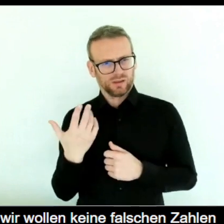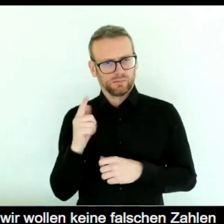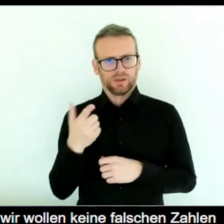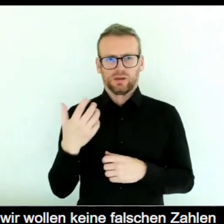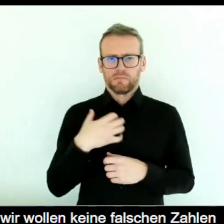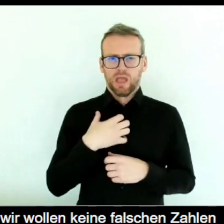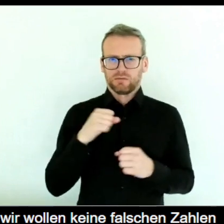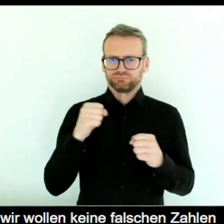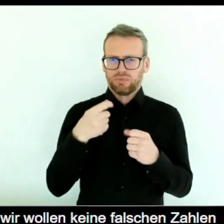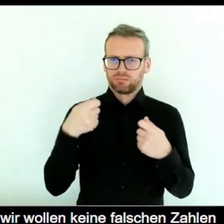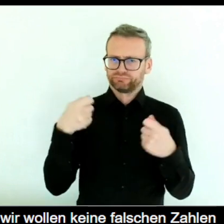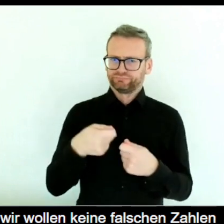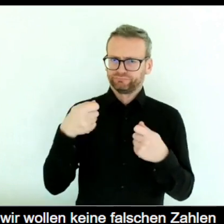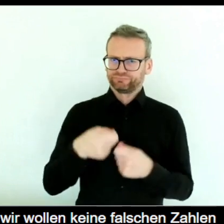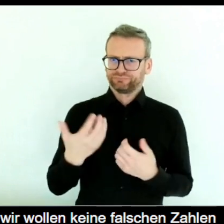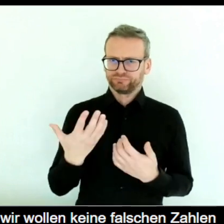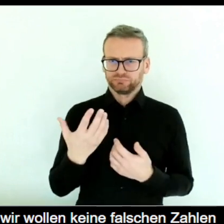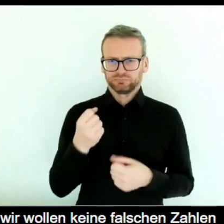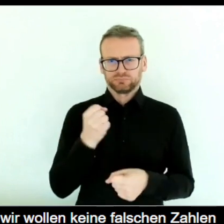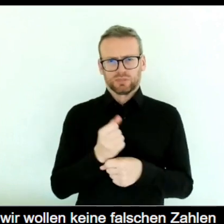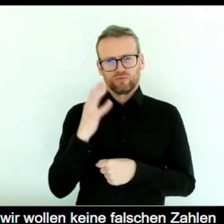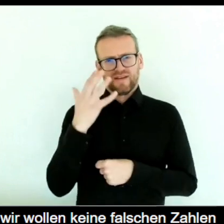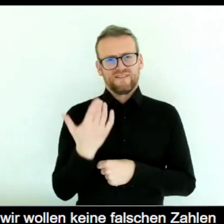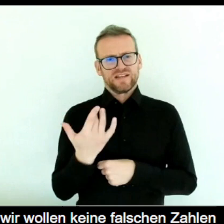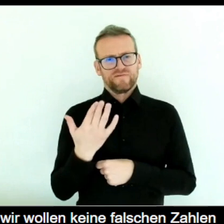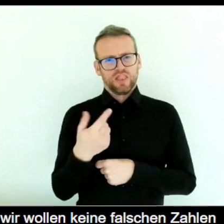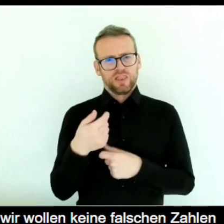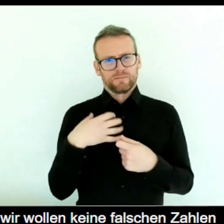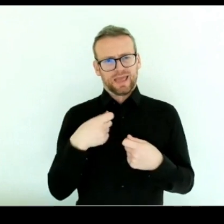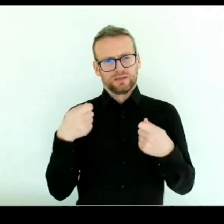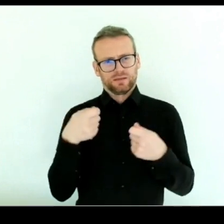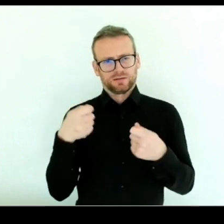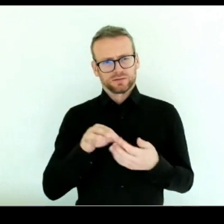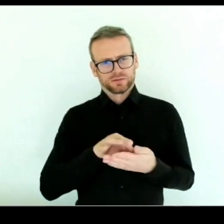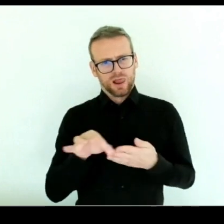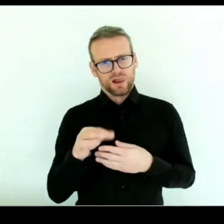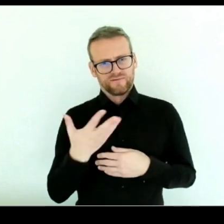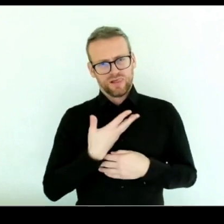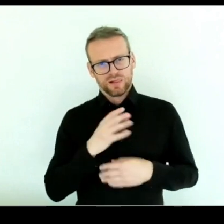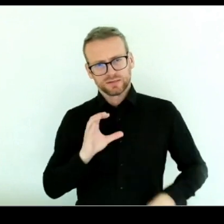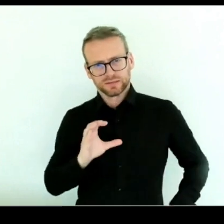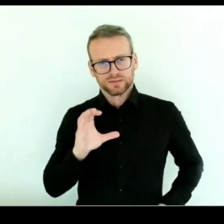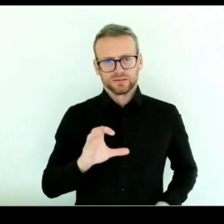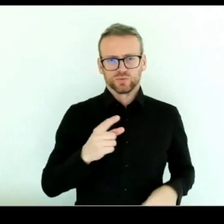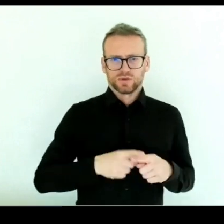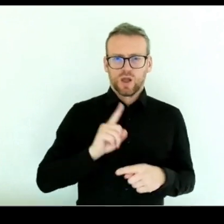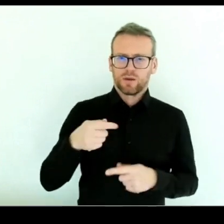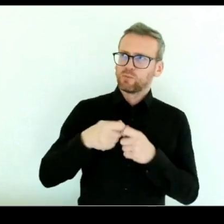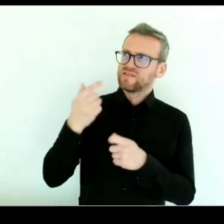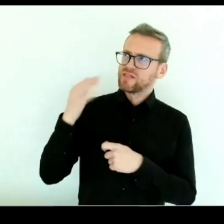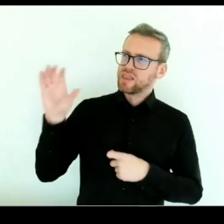Hintergrund derzeit abstimmen, auch mit den anderen Bundesländern. Da wird auch noch gerungen, aber wie gesagt, wir werden entsprechend